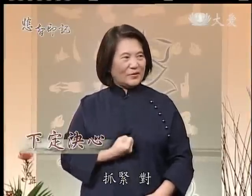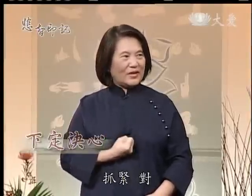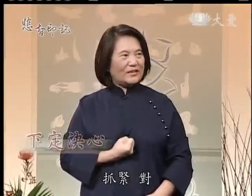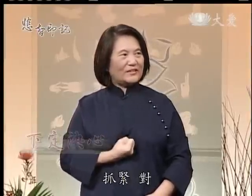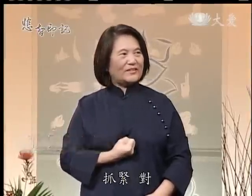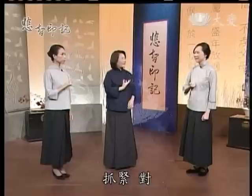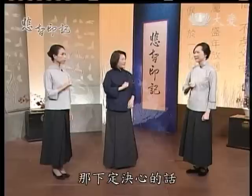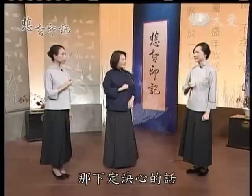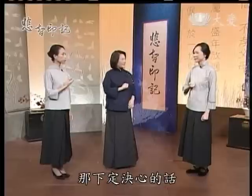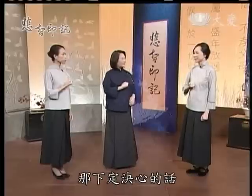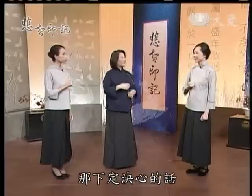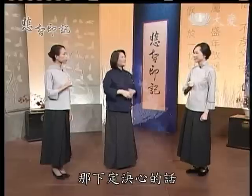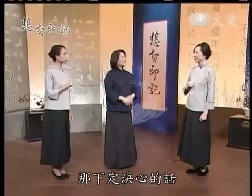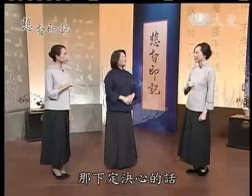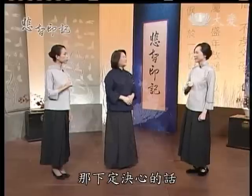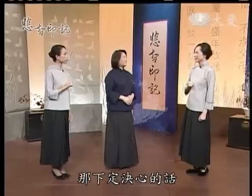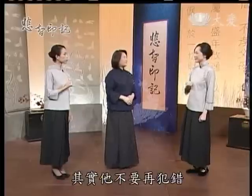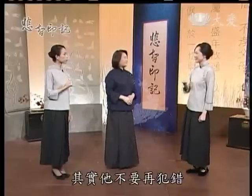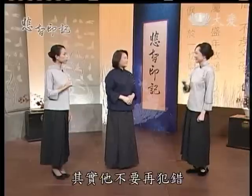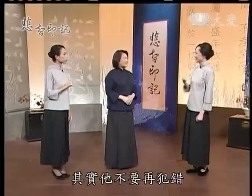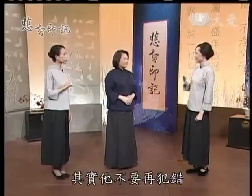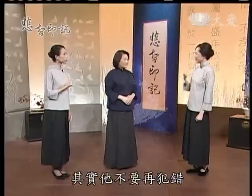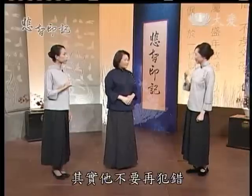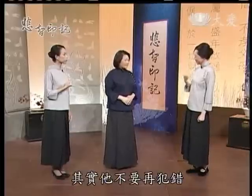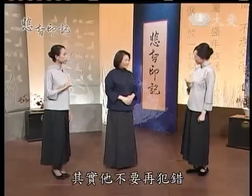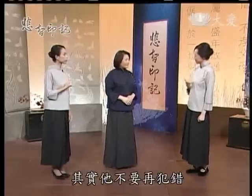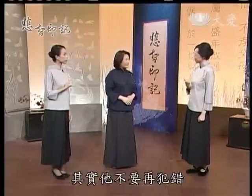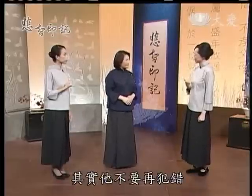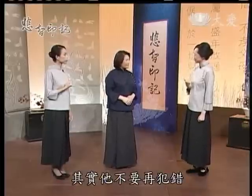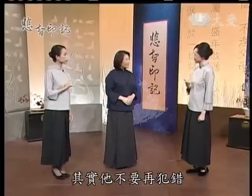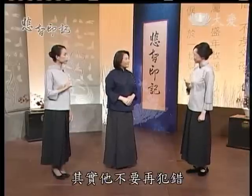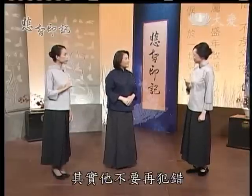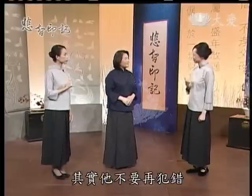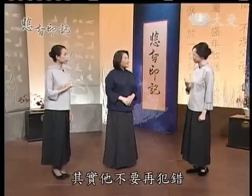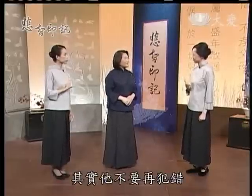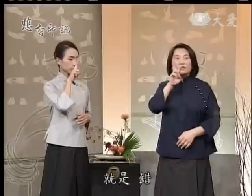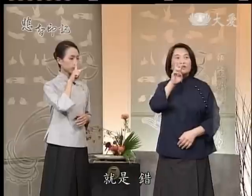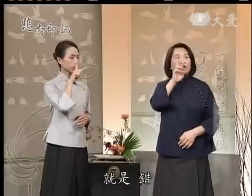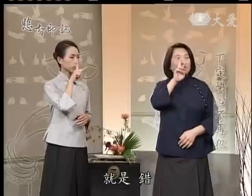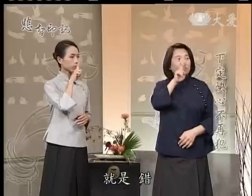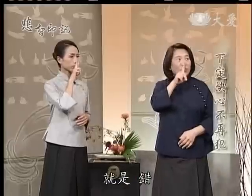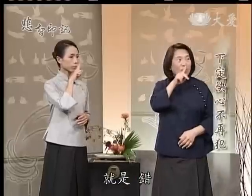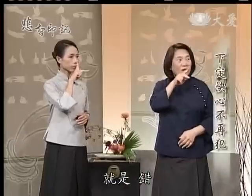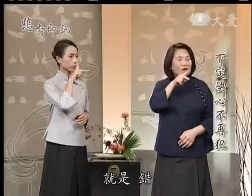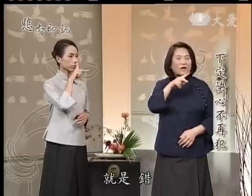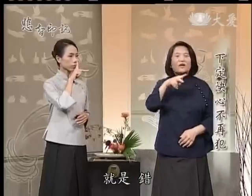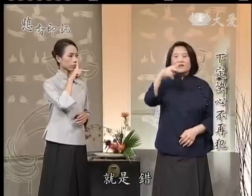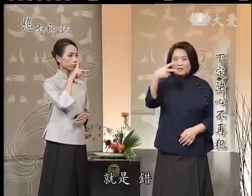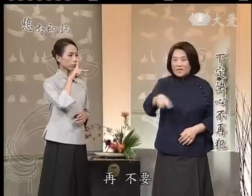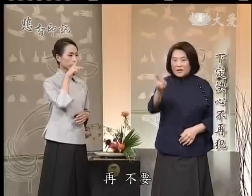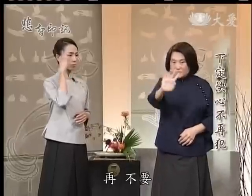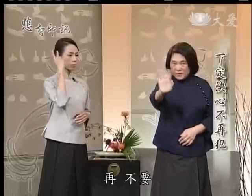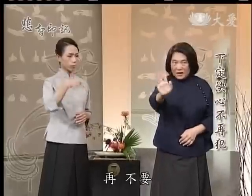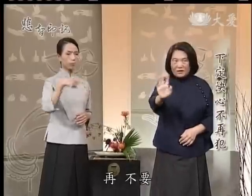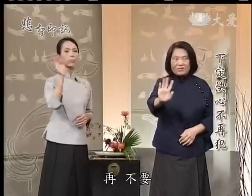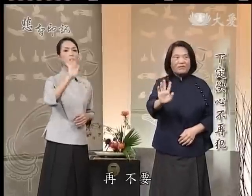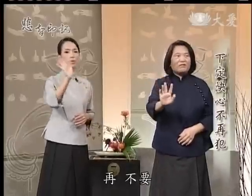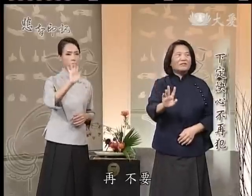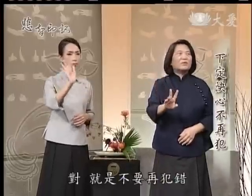对，那下定决心的话，其实他要不要再犯错？ 就是错再不要。 不要，